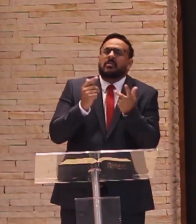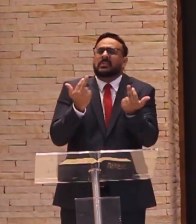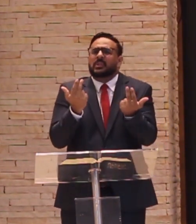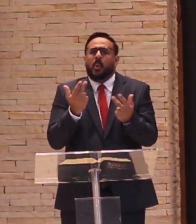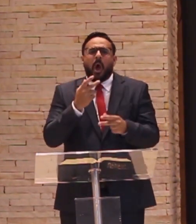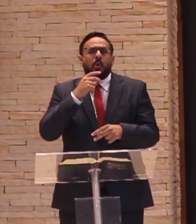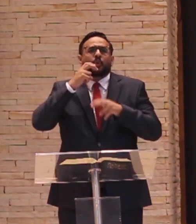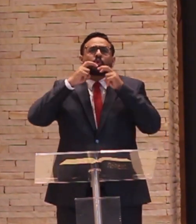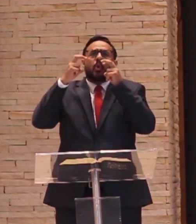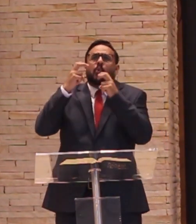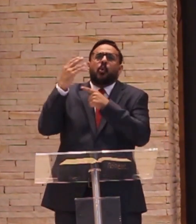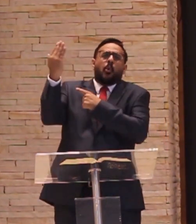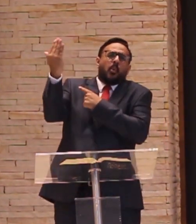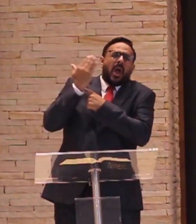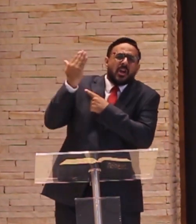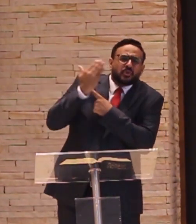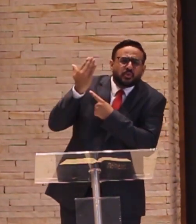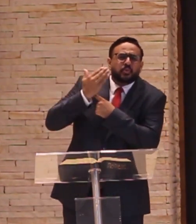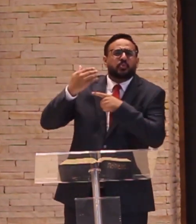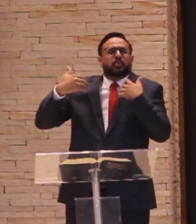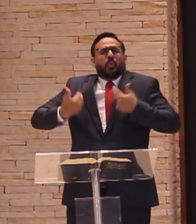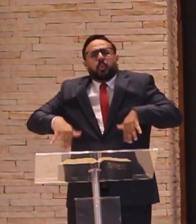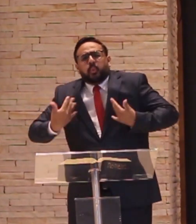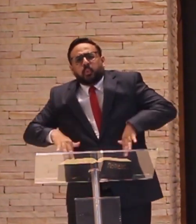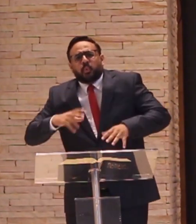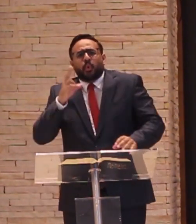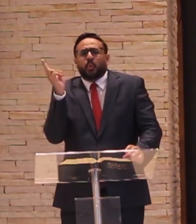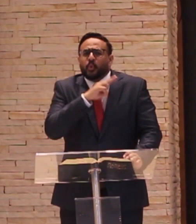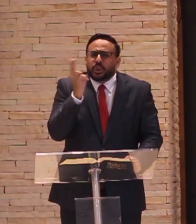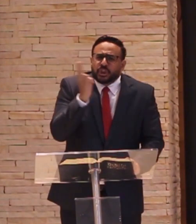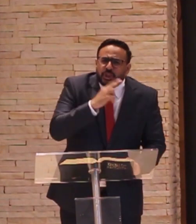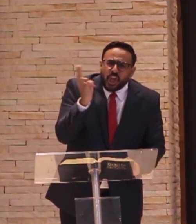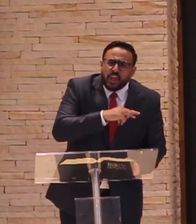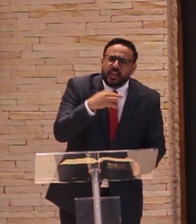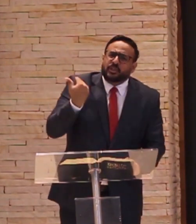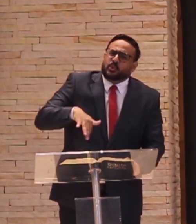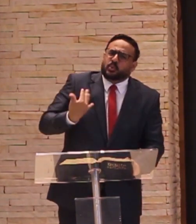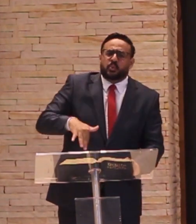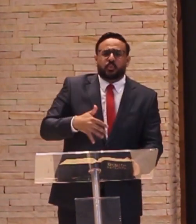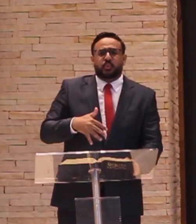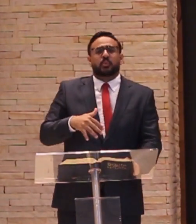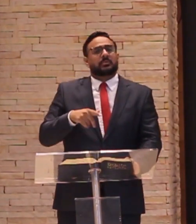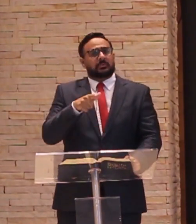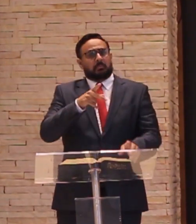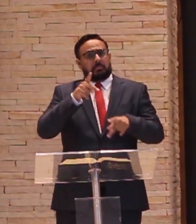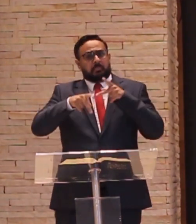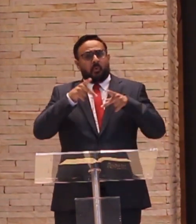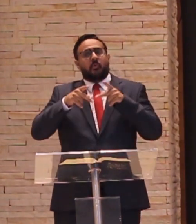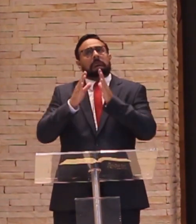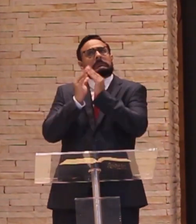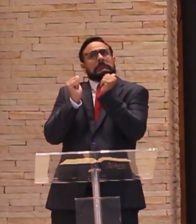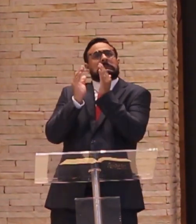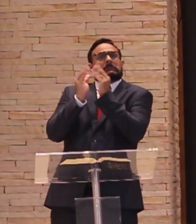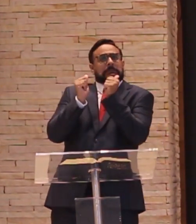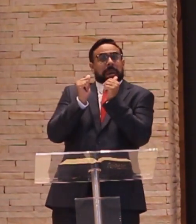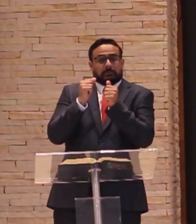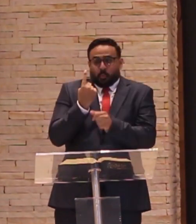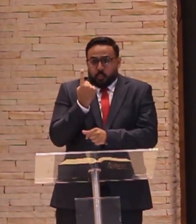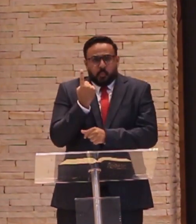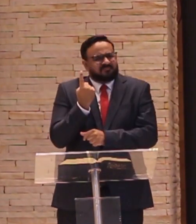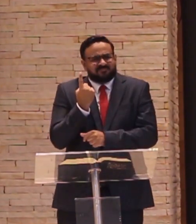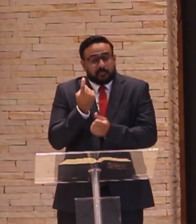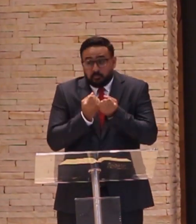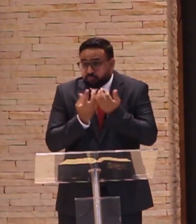forma mais tranquila. Mas gemer significa que estava precisando de uma